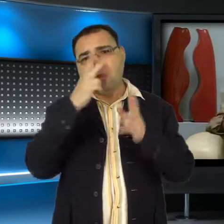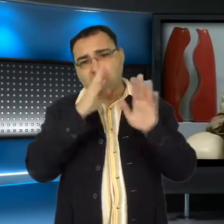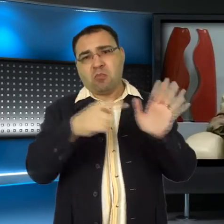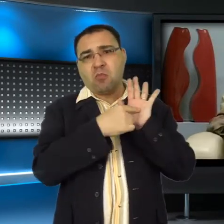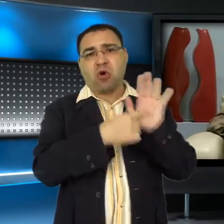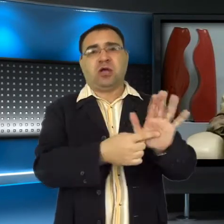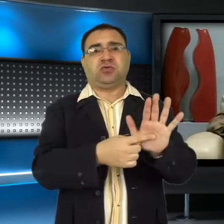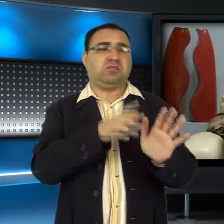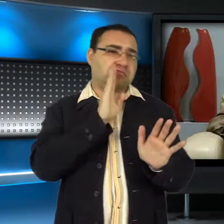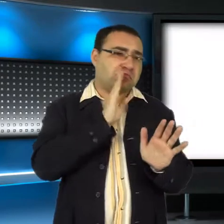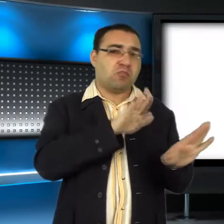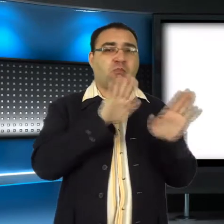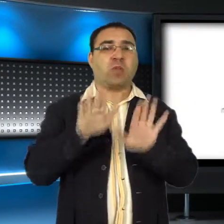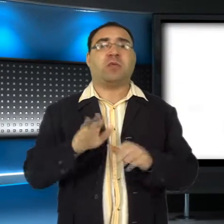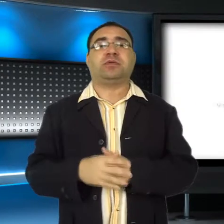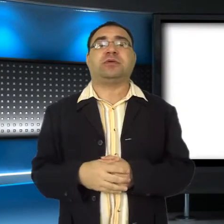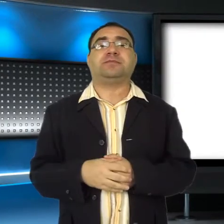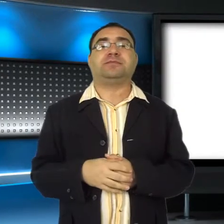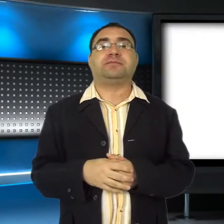czyli jest pod tym względem nieźle.